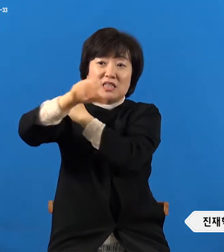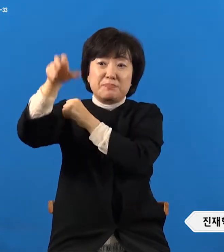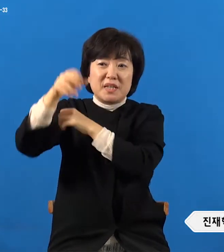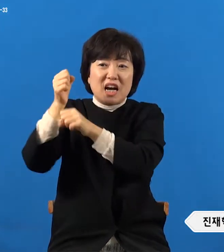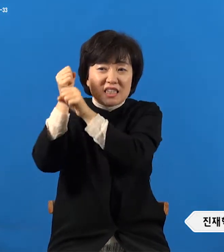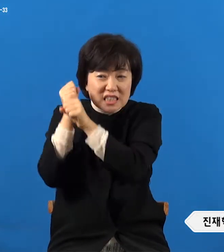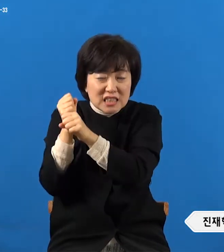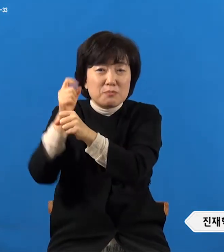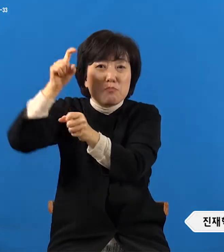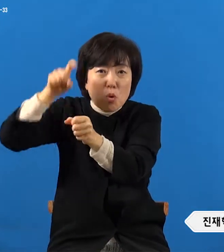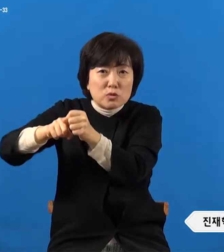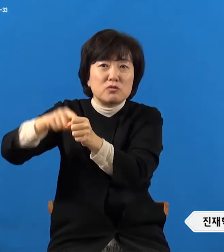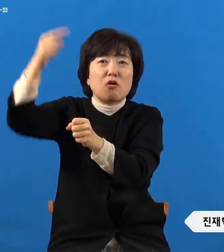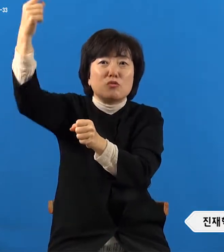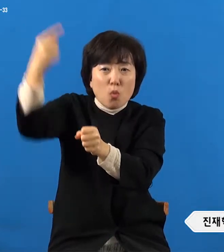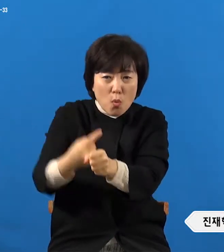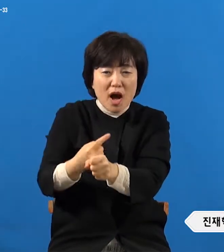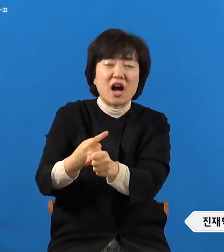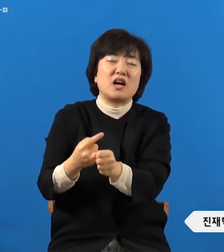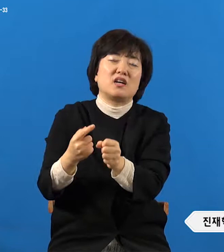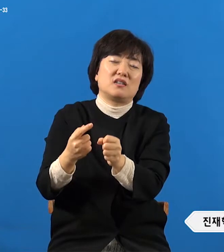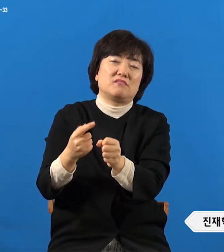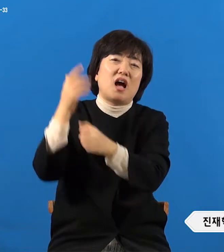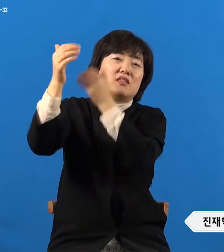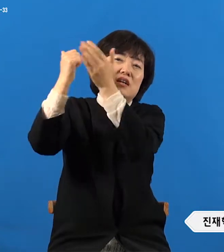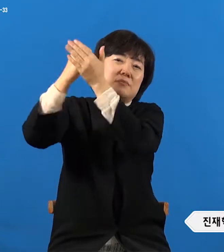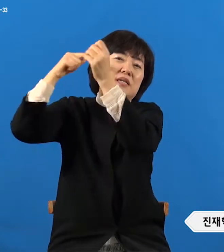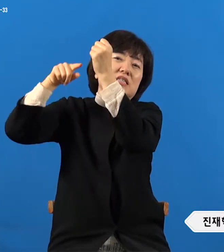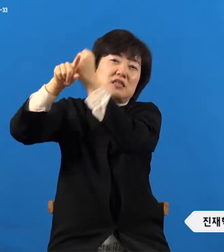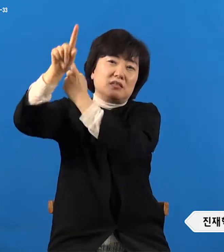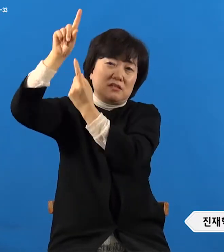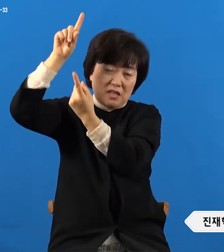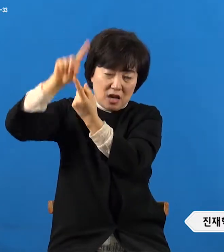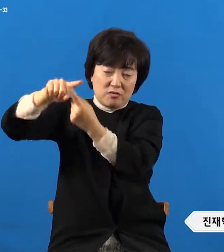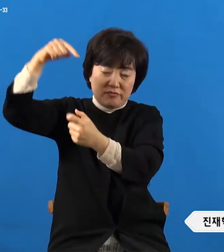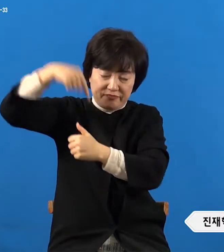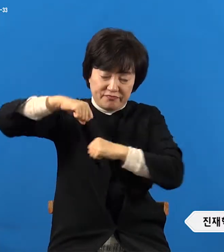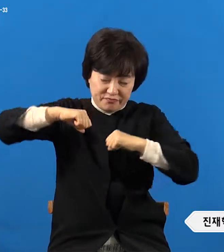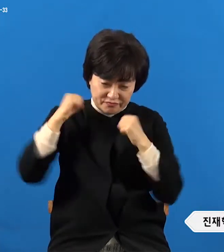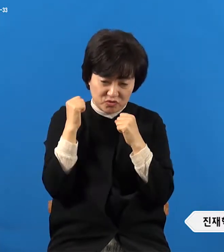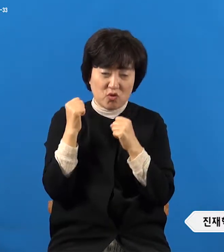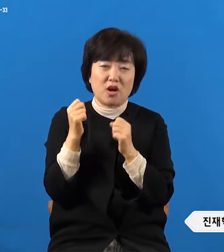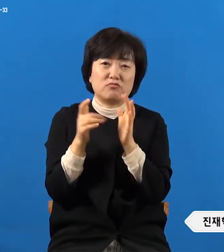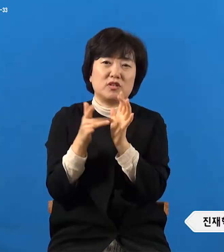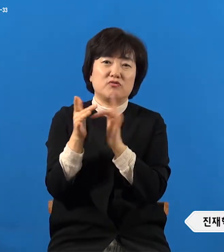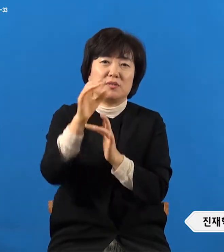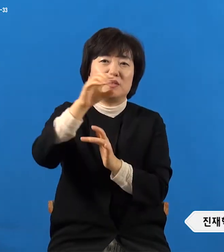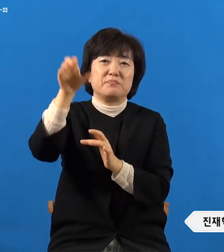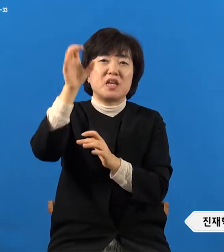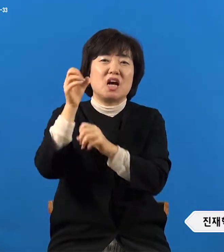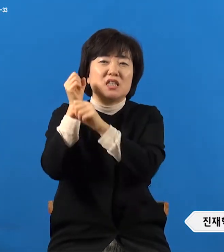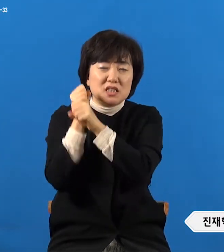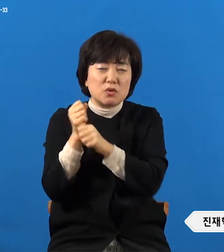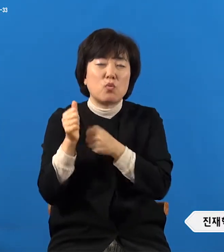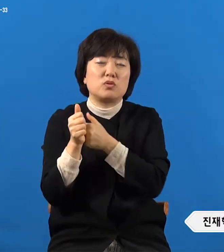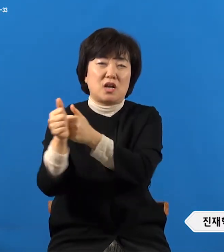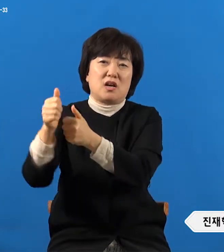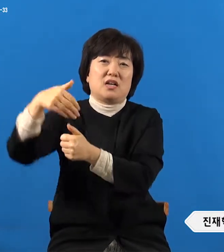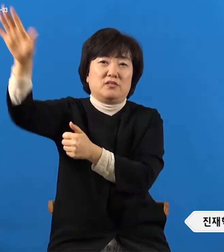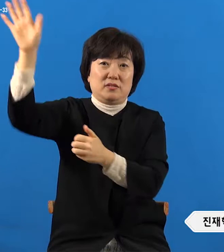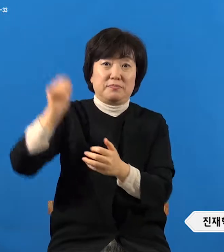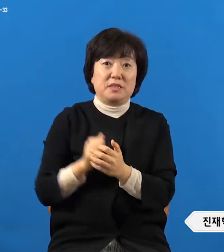오셨습니다. 그리고 주님은 하나님의 뜻대로 그 길을 가셨다라고 성경은 말씀합니다.